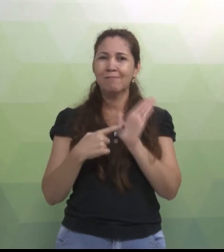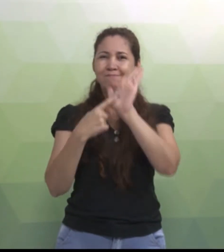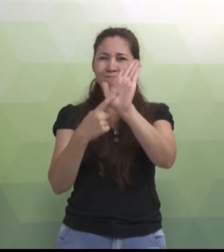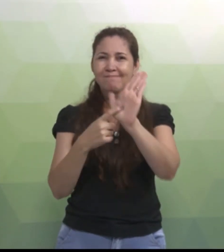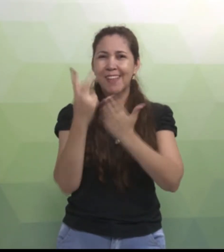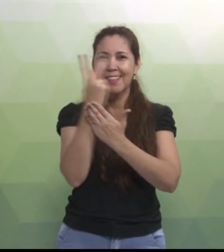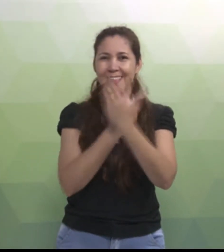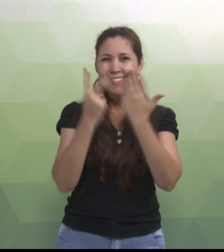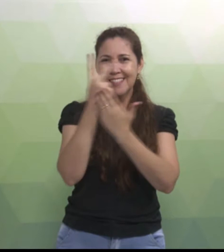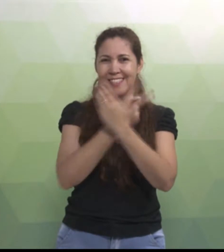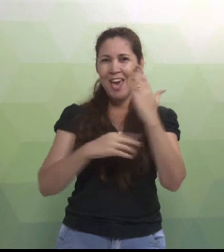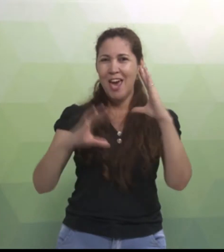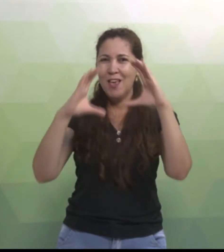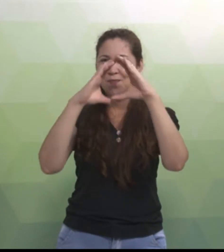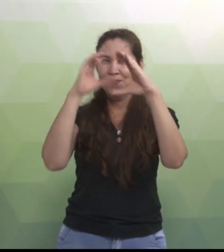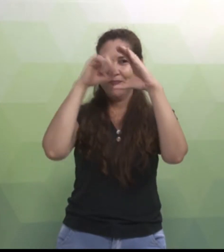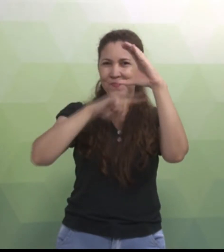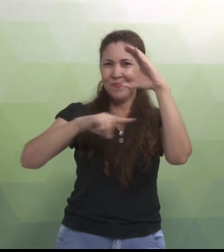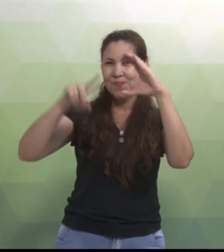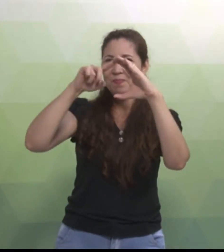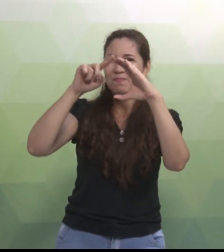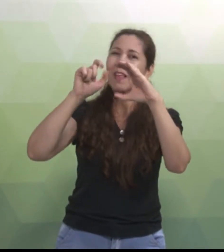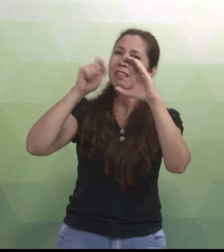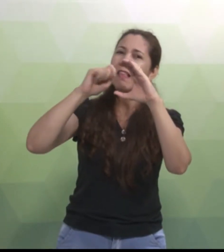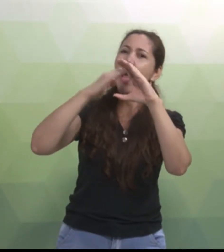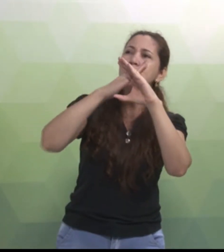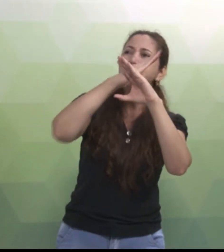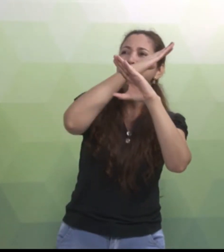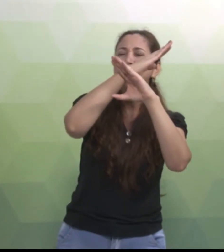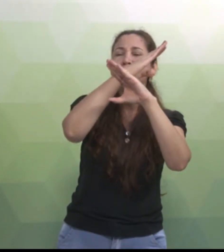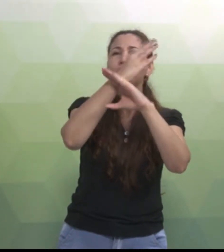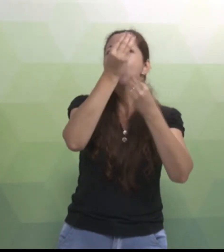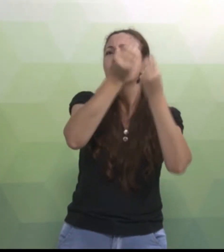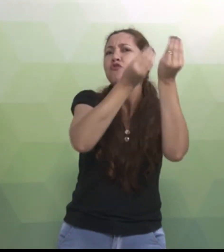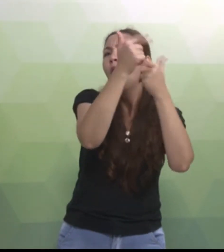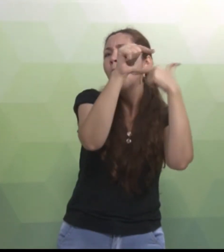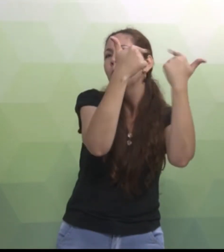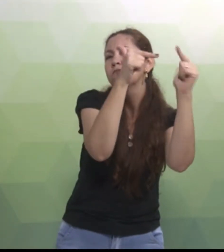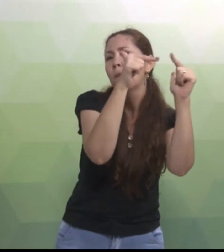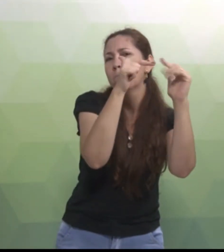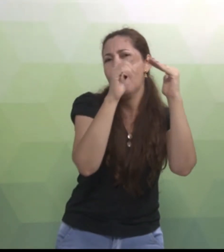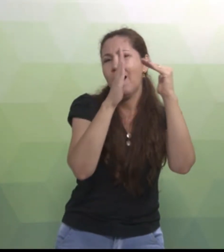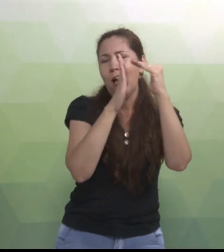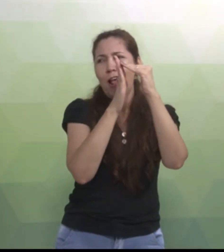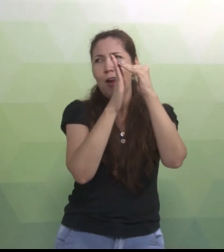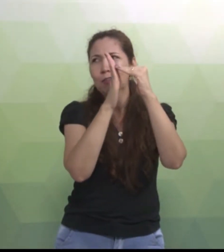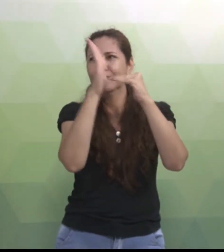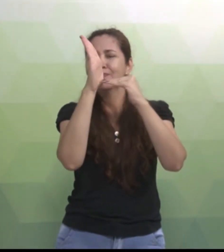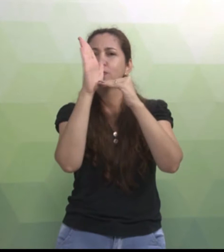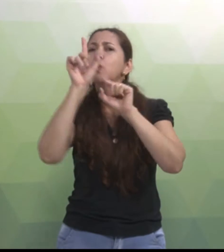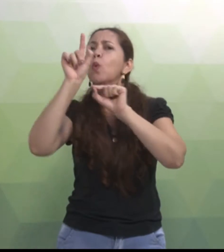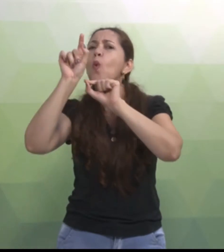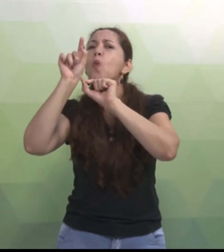círculo, onde fala como desenvolver o trabalho, o que eu preciso